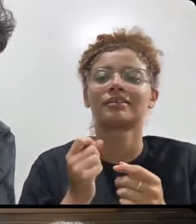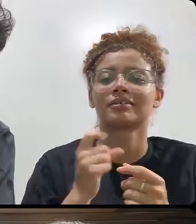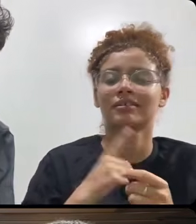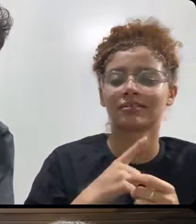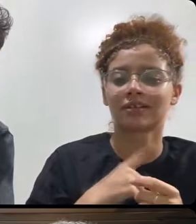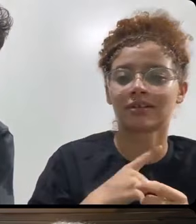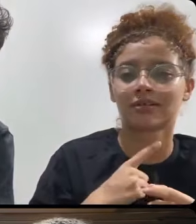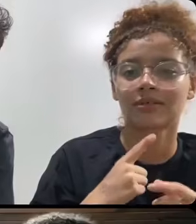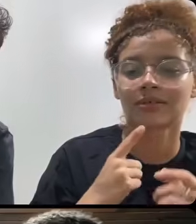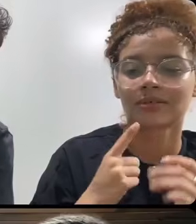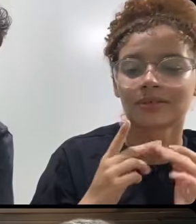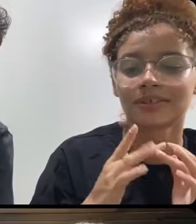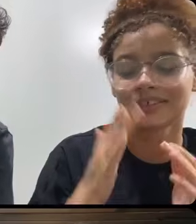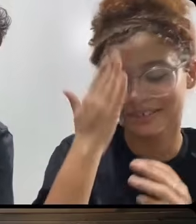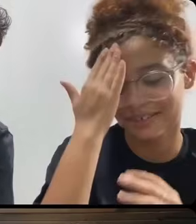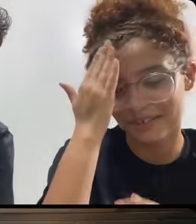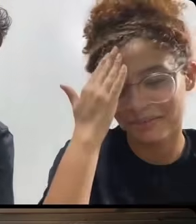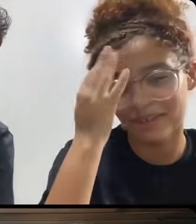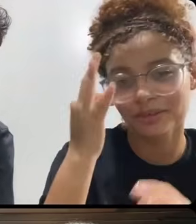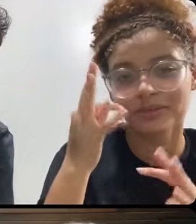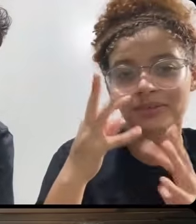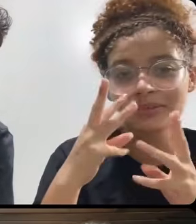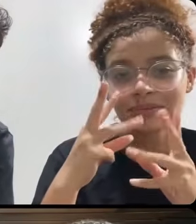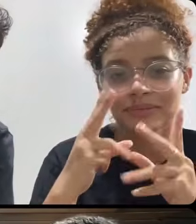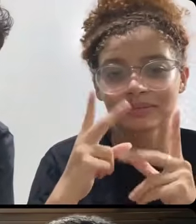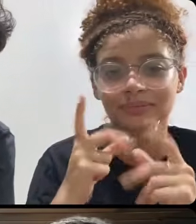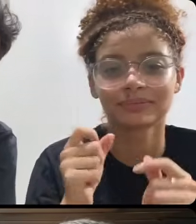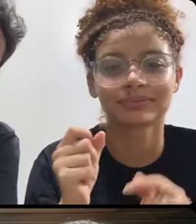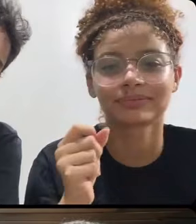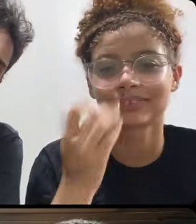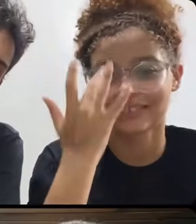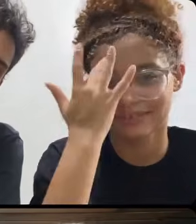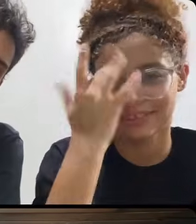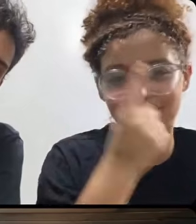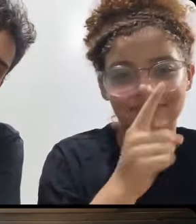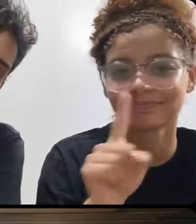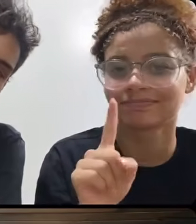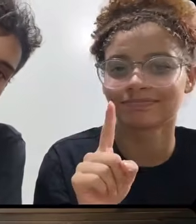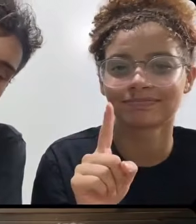ele conseguir ter o reconhecimento. Que não foi fácil.